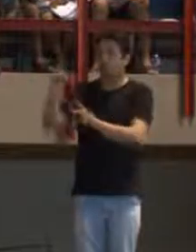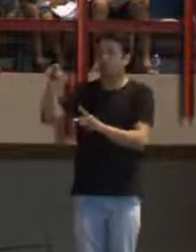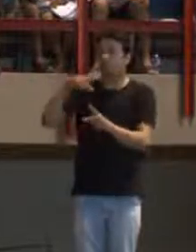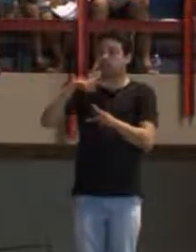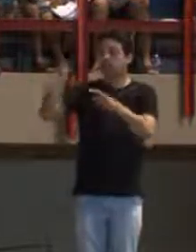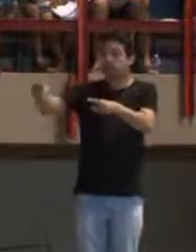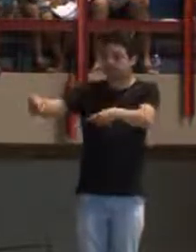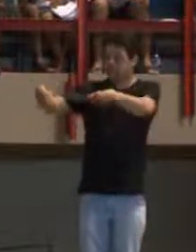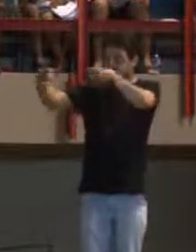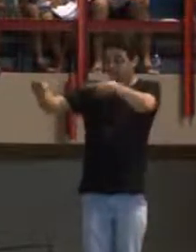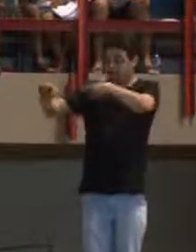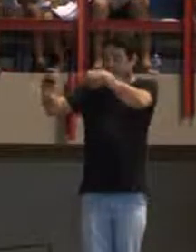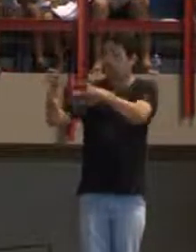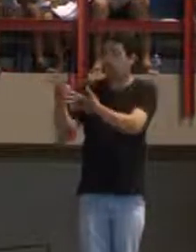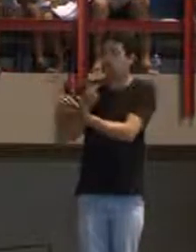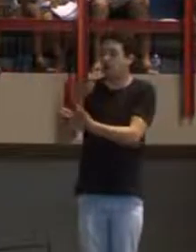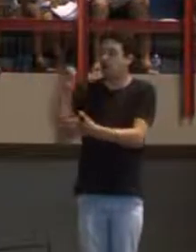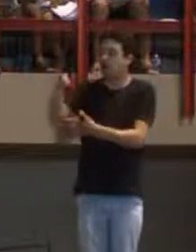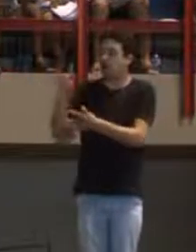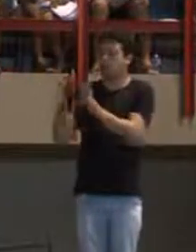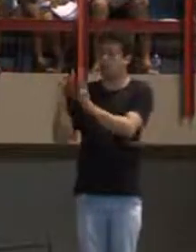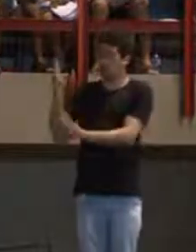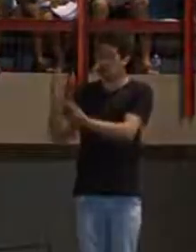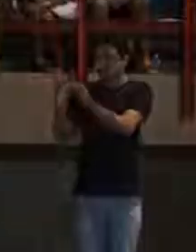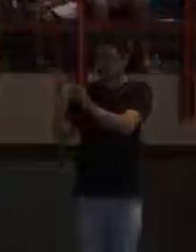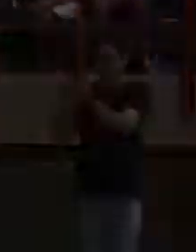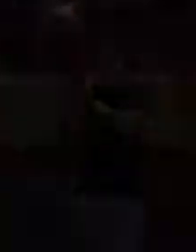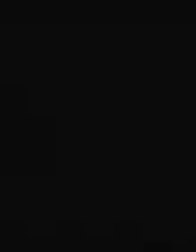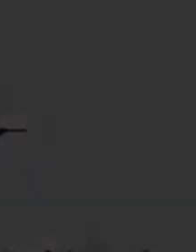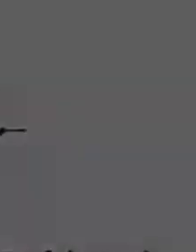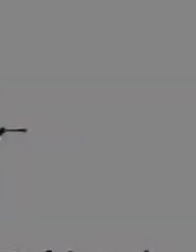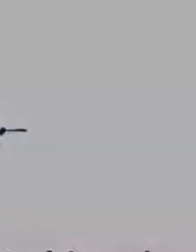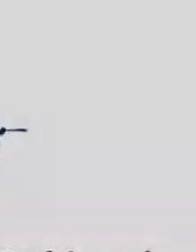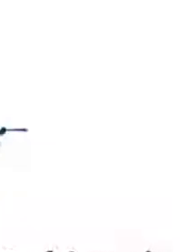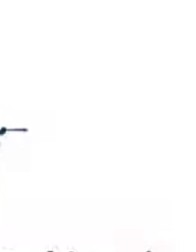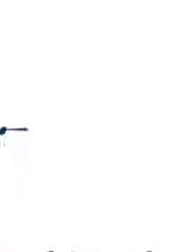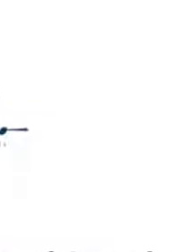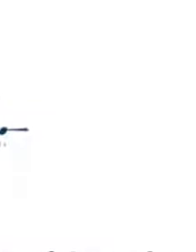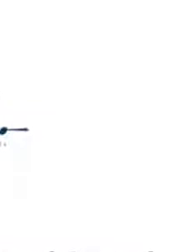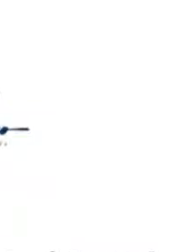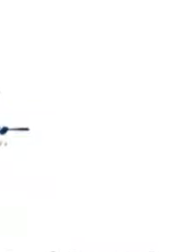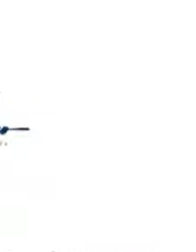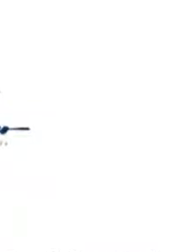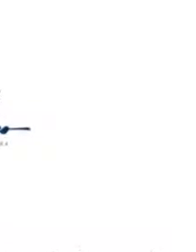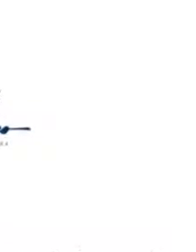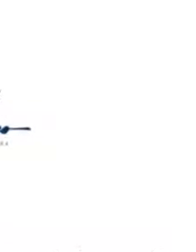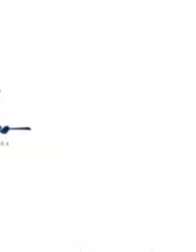naquela região, o que acontece com o preço do petróleo? Lá para cima.